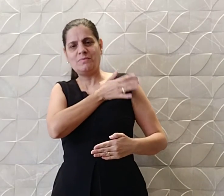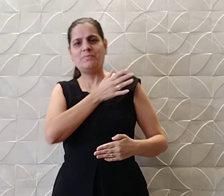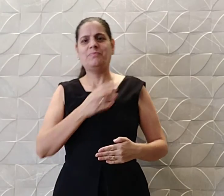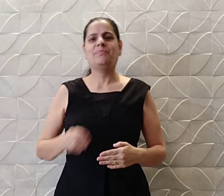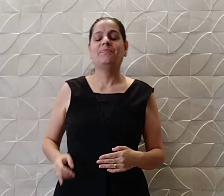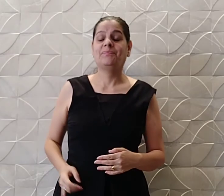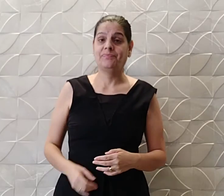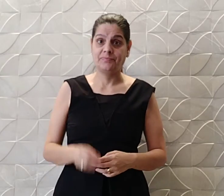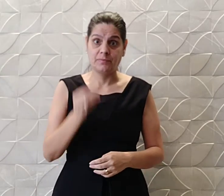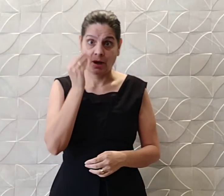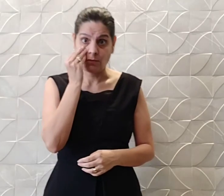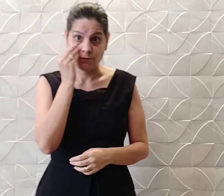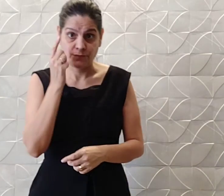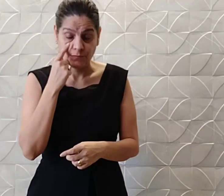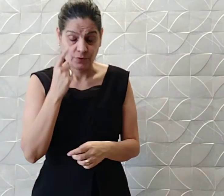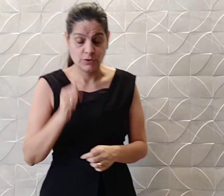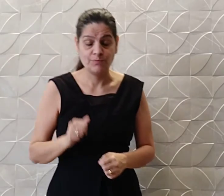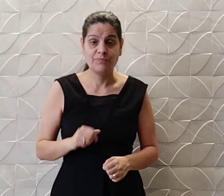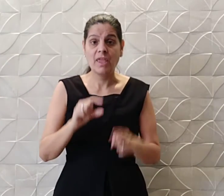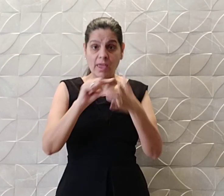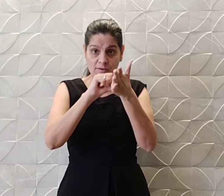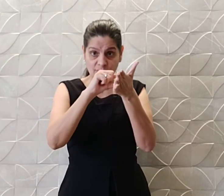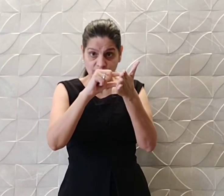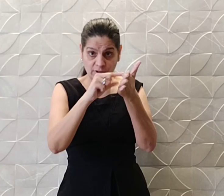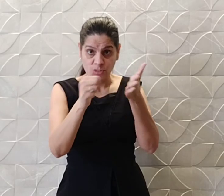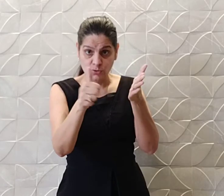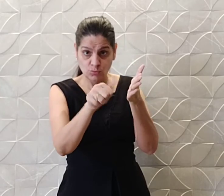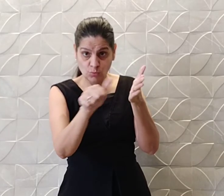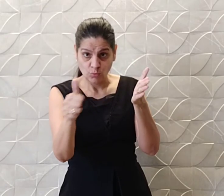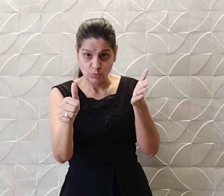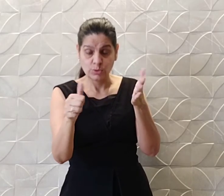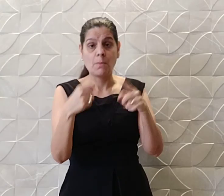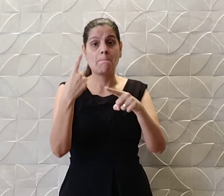Veja o verso 11. Porventura, pois,